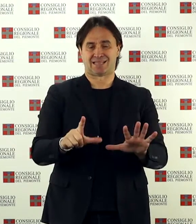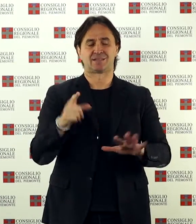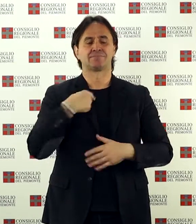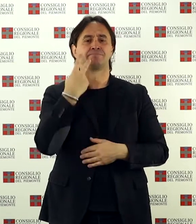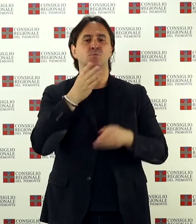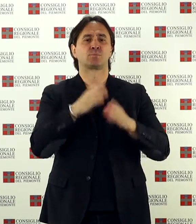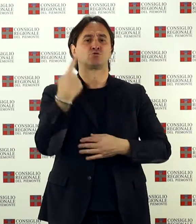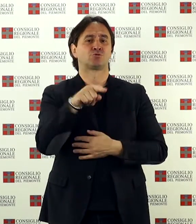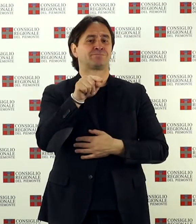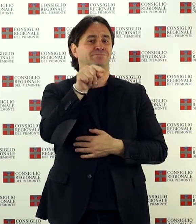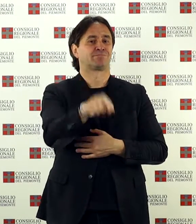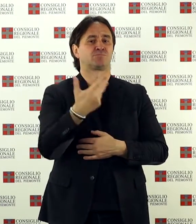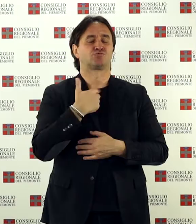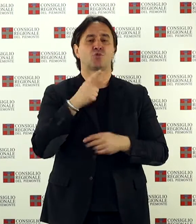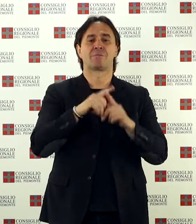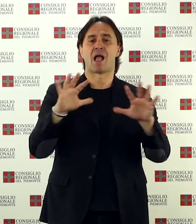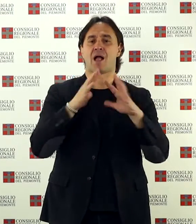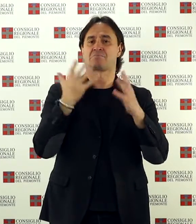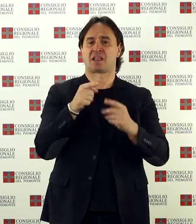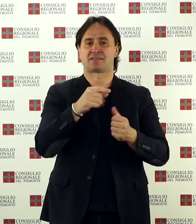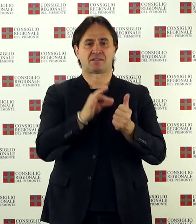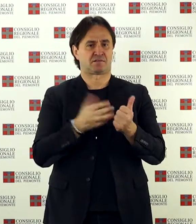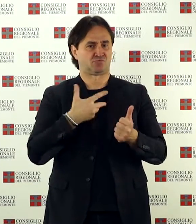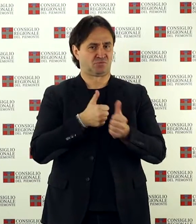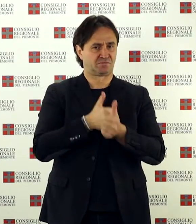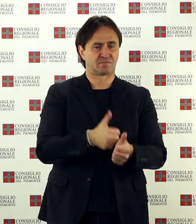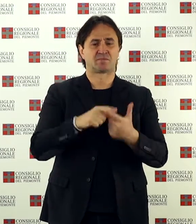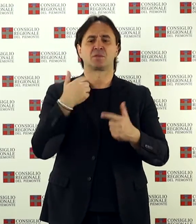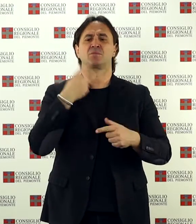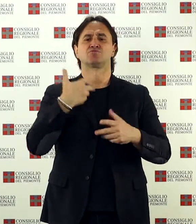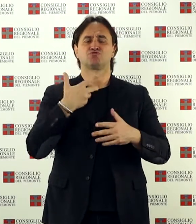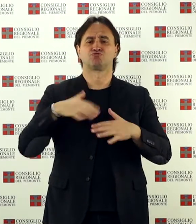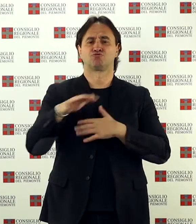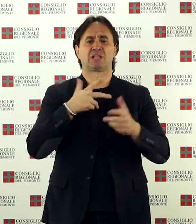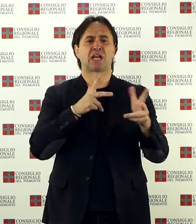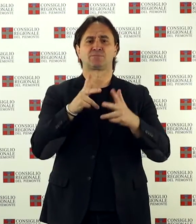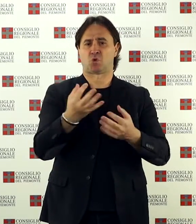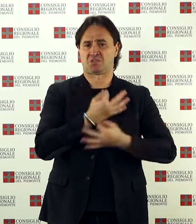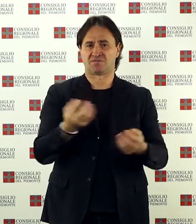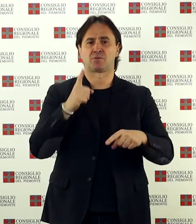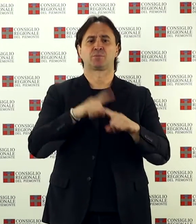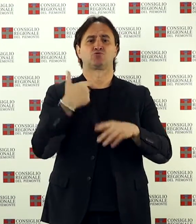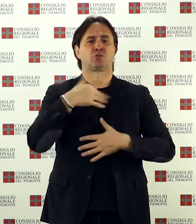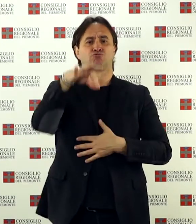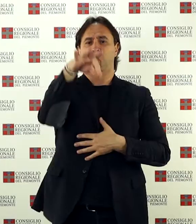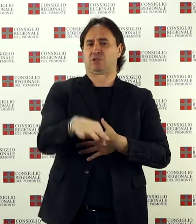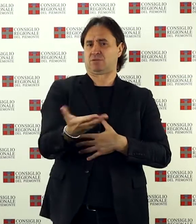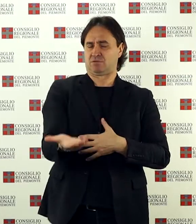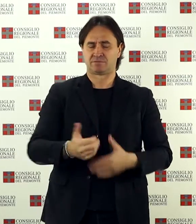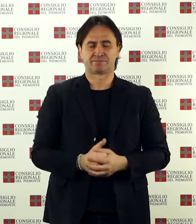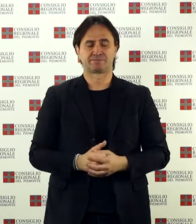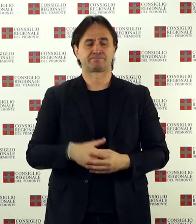vista dei vincoli ambientali, dell'accessibilità dei trasporti e della baricentricità. L'assessore all'ambiente ha